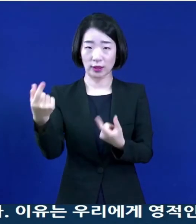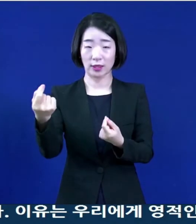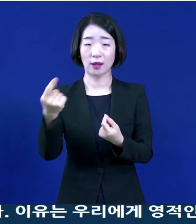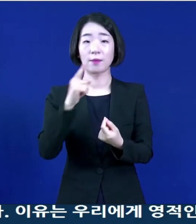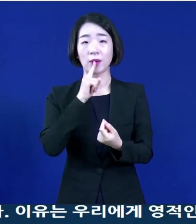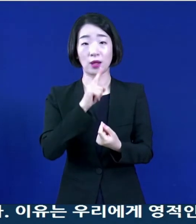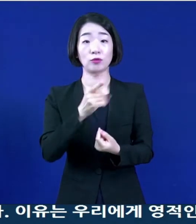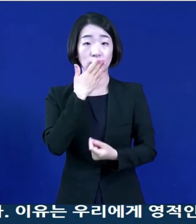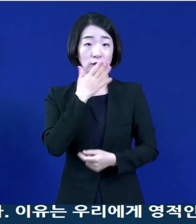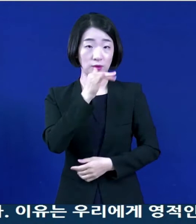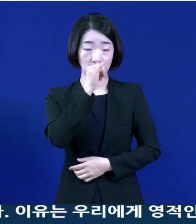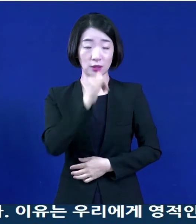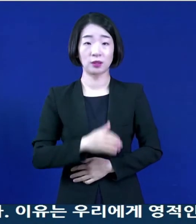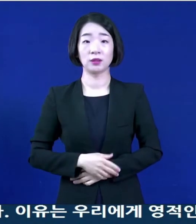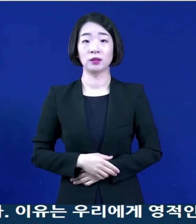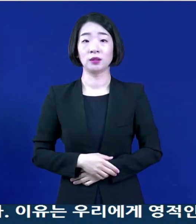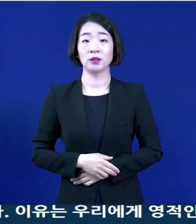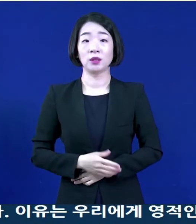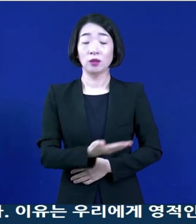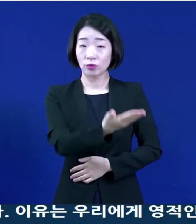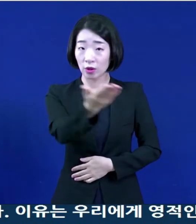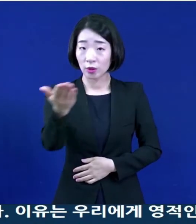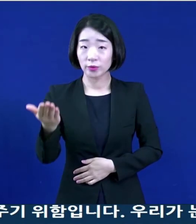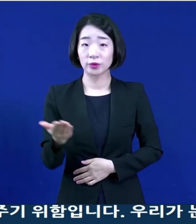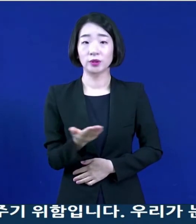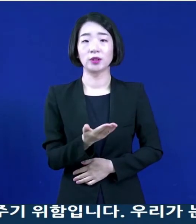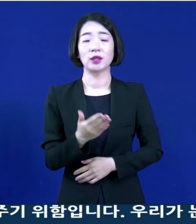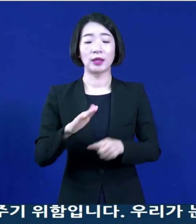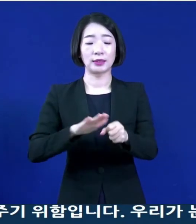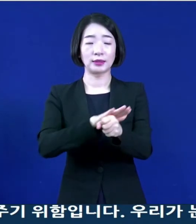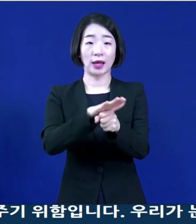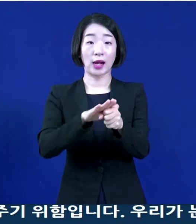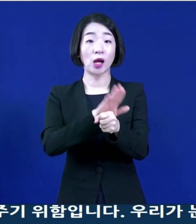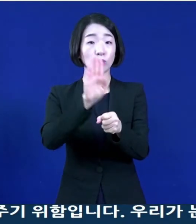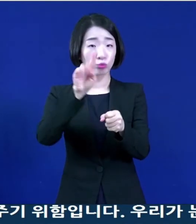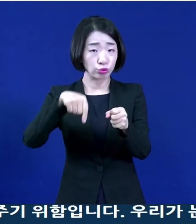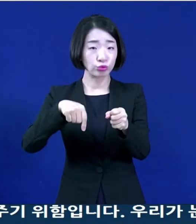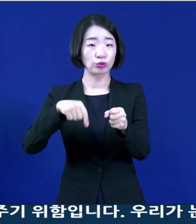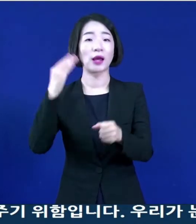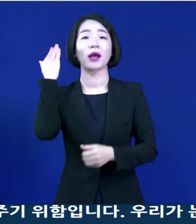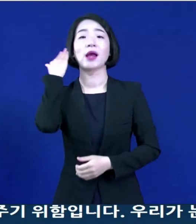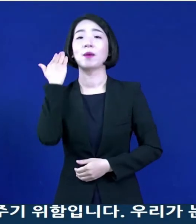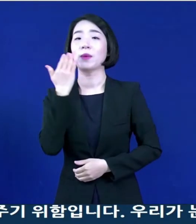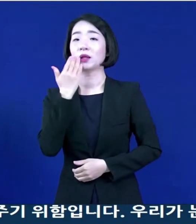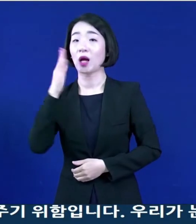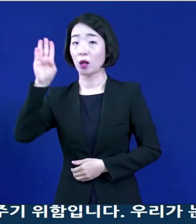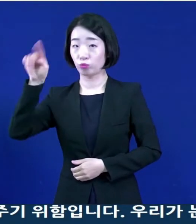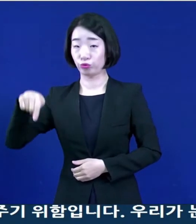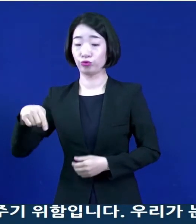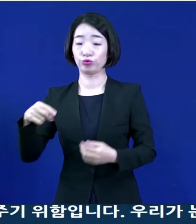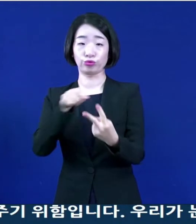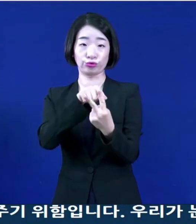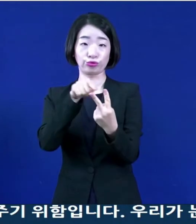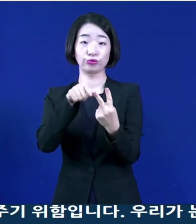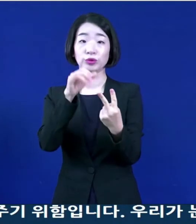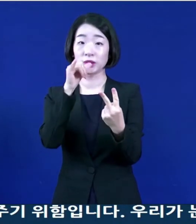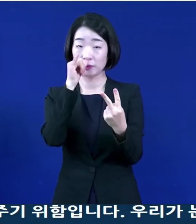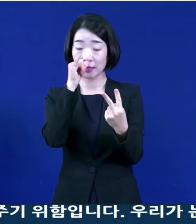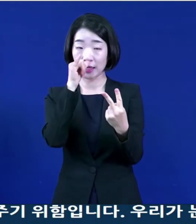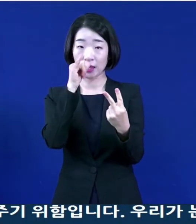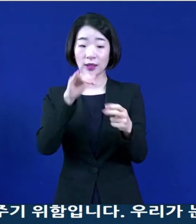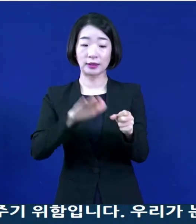것이죠. 우리 충현교회에는 사랑부와 에바다부가 있습니다. 사랑부는 지적이며